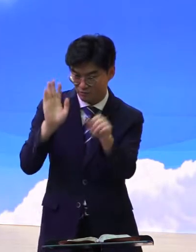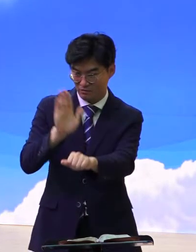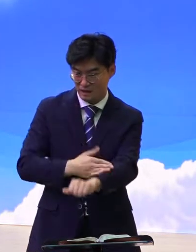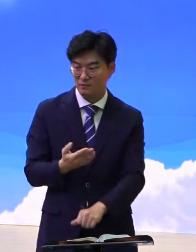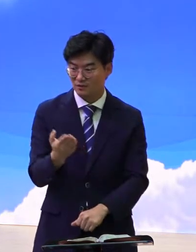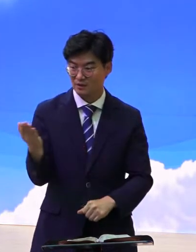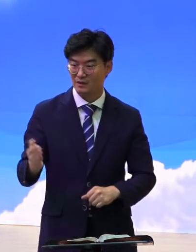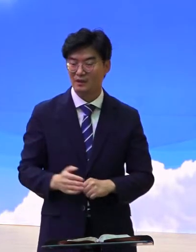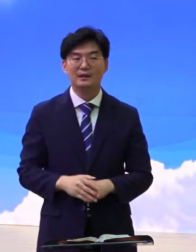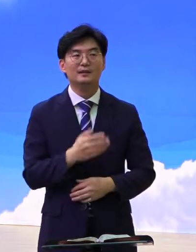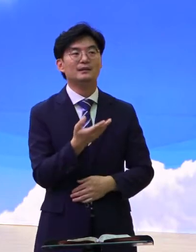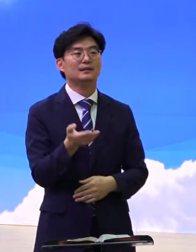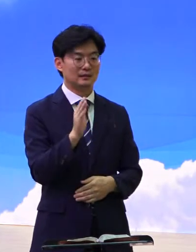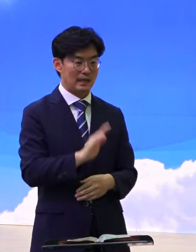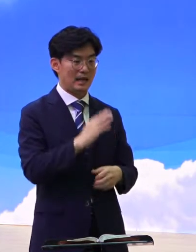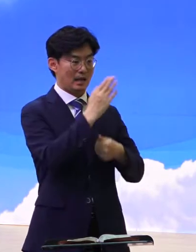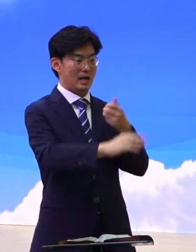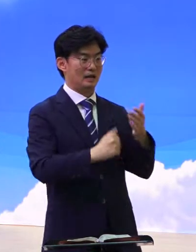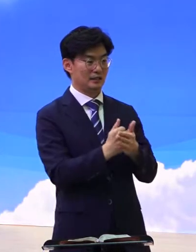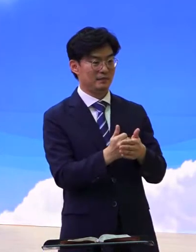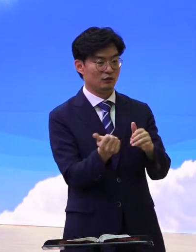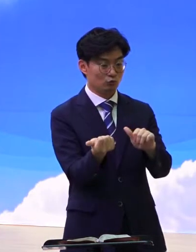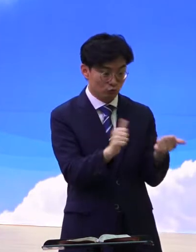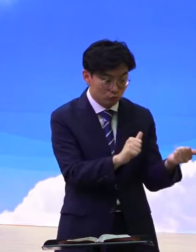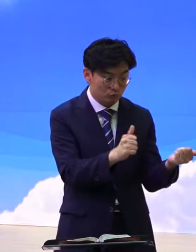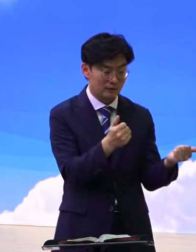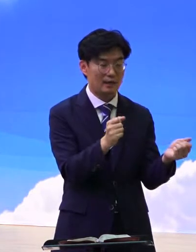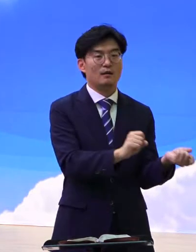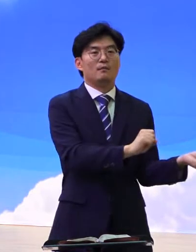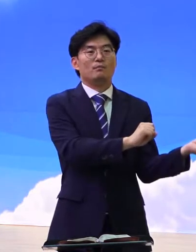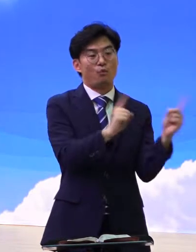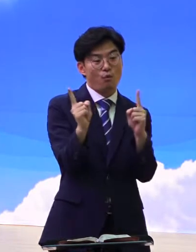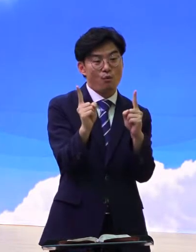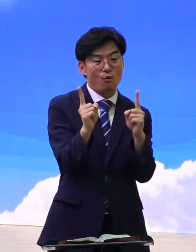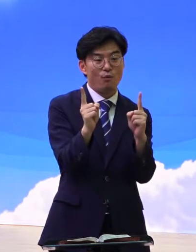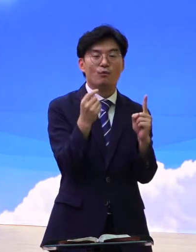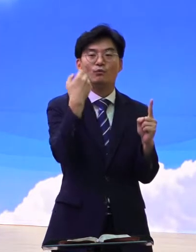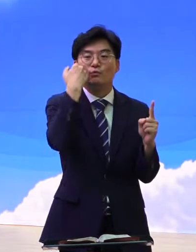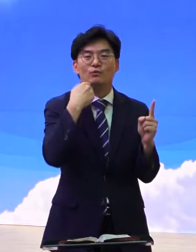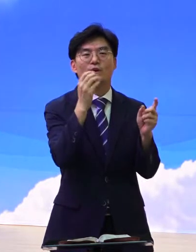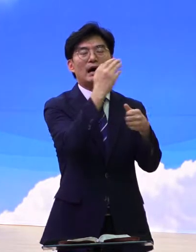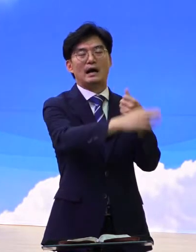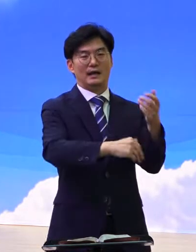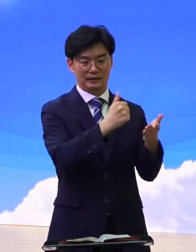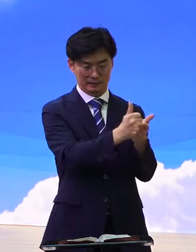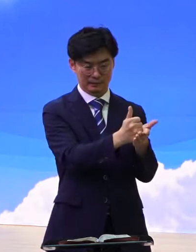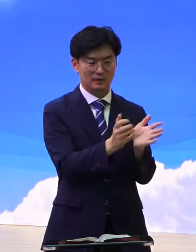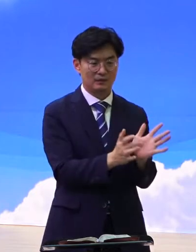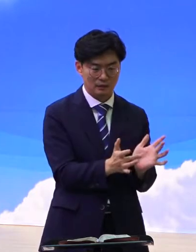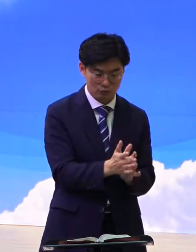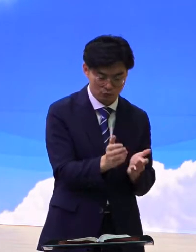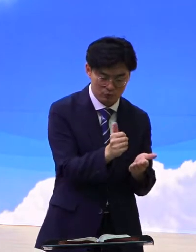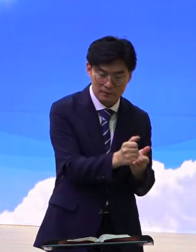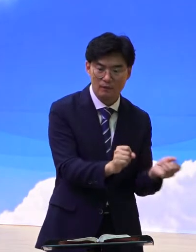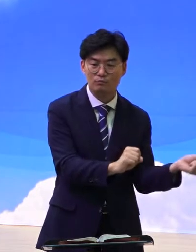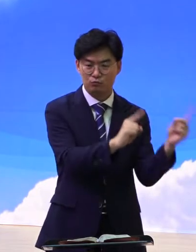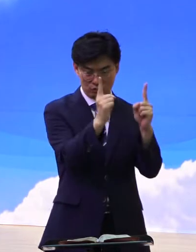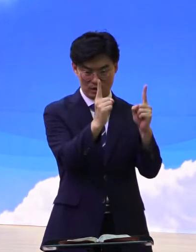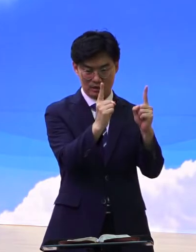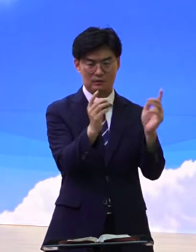증인이다. 우리는 예수님을 증거할 뿐이다. 이렇게 담대히 선포했습니다.